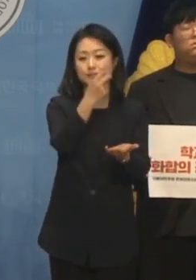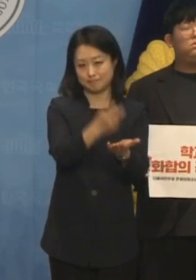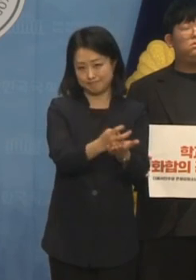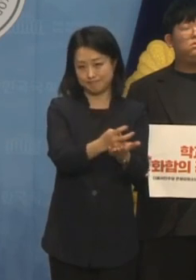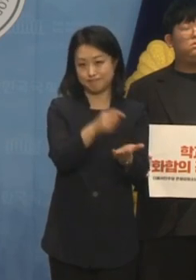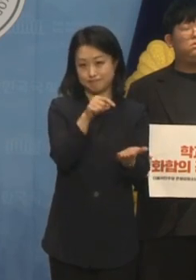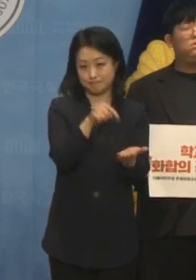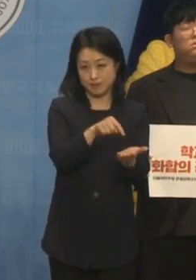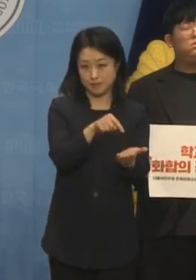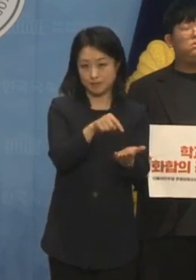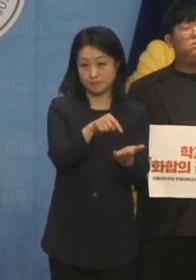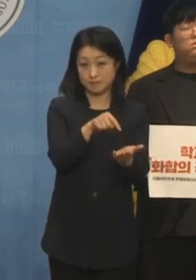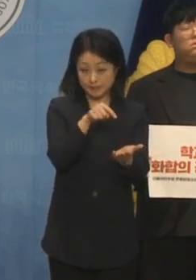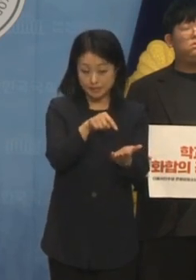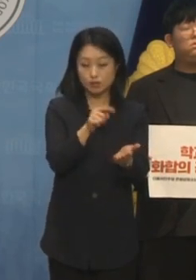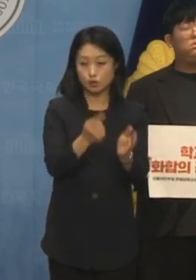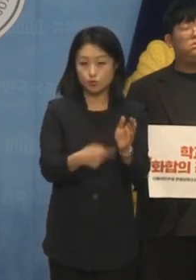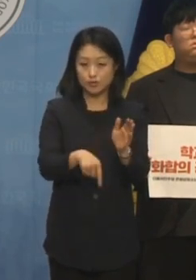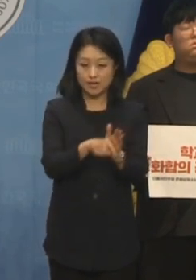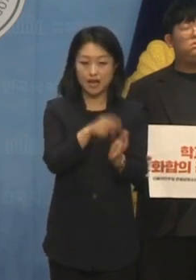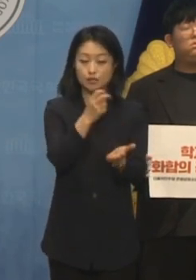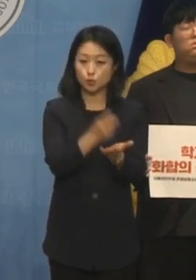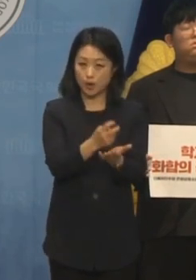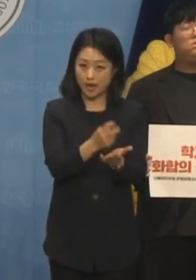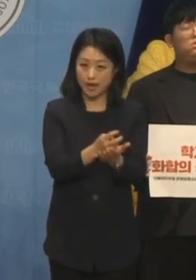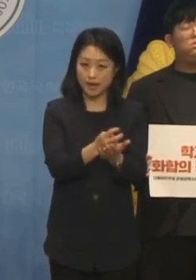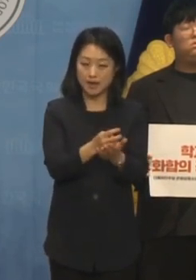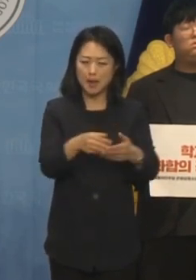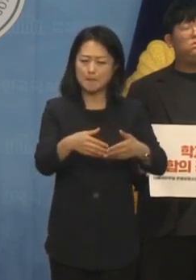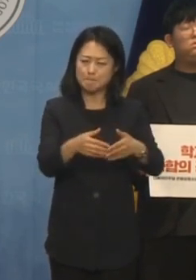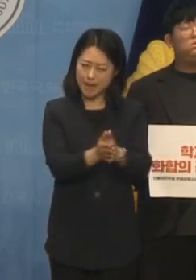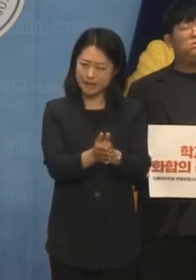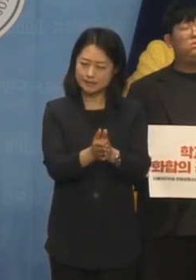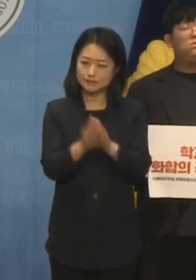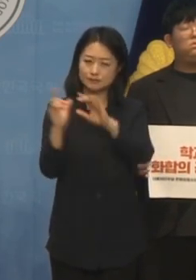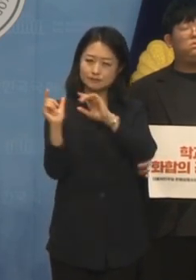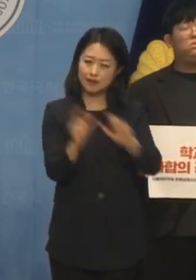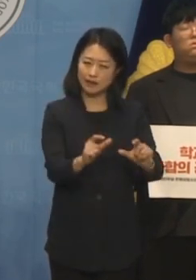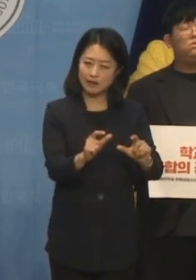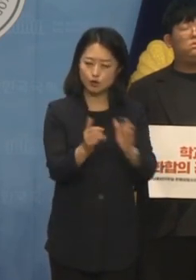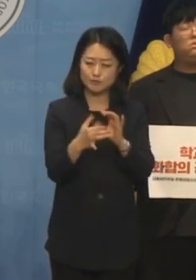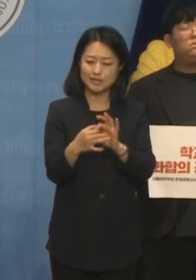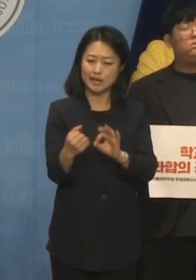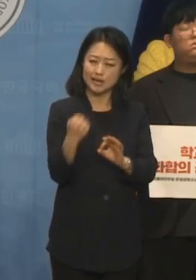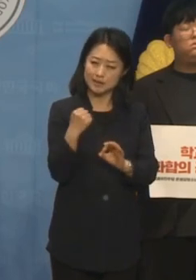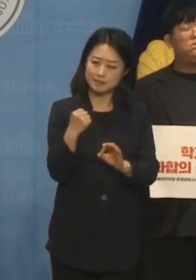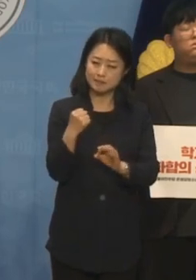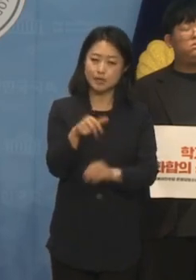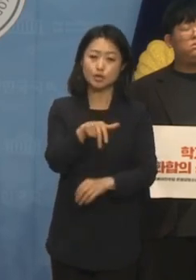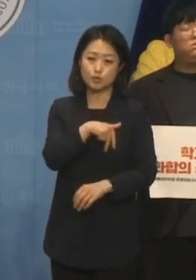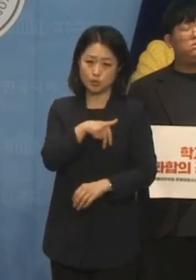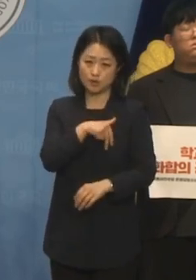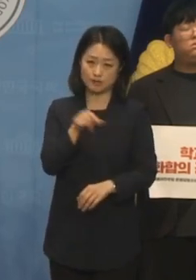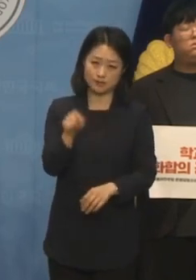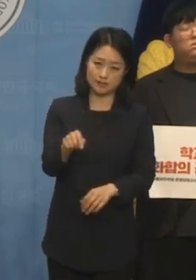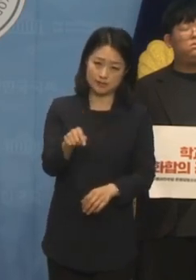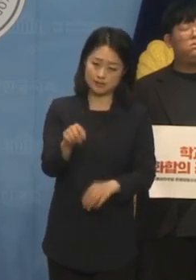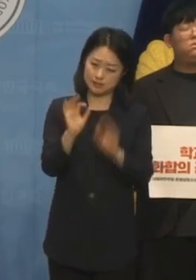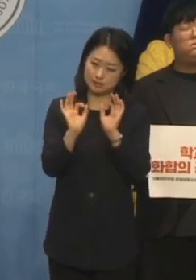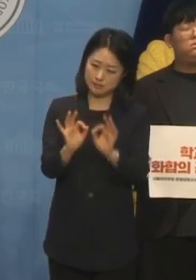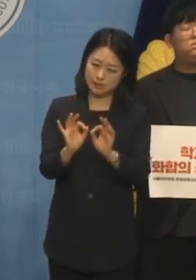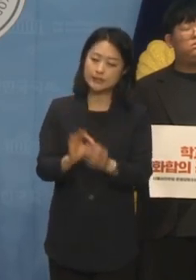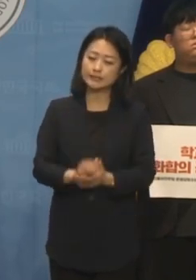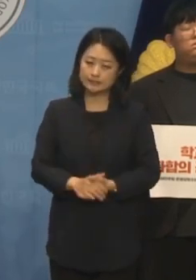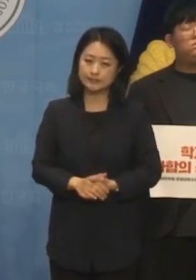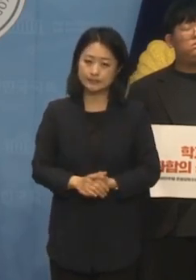권리고 이 권리를 보장하는 이 조례를 구태여 폐지까지 하는 국민의힘 소속 서울시의원들의